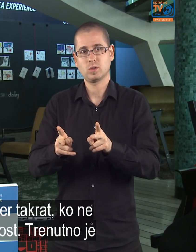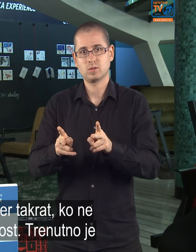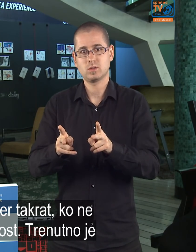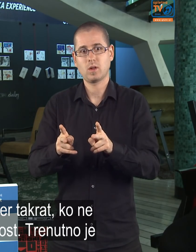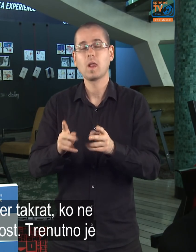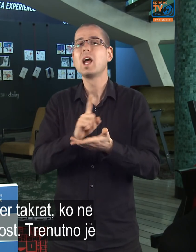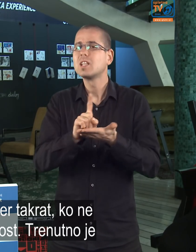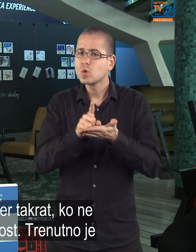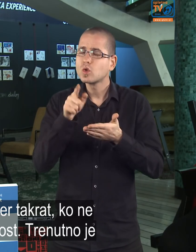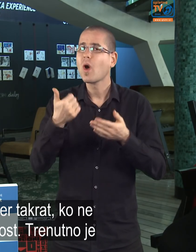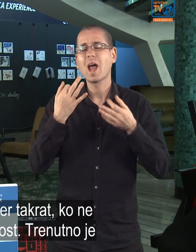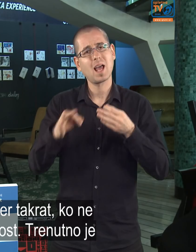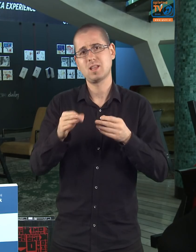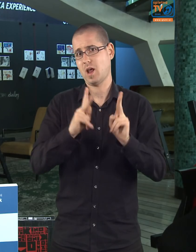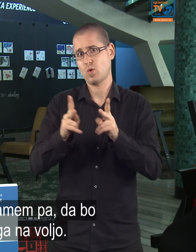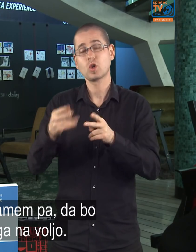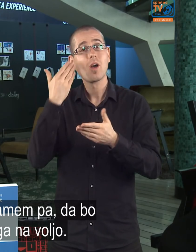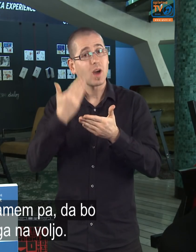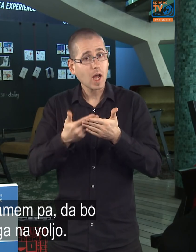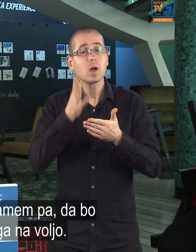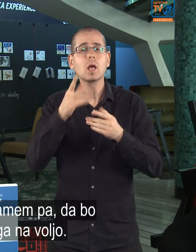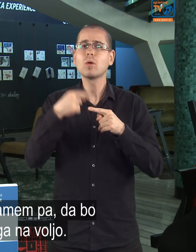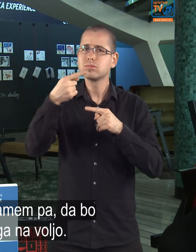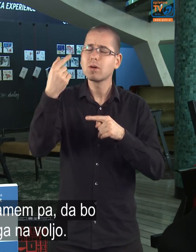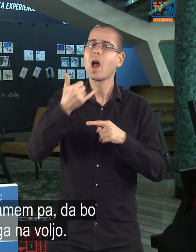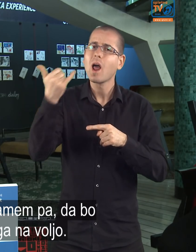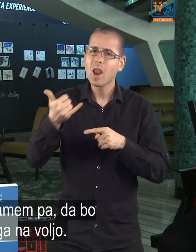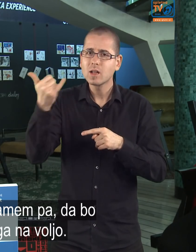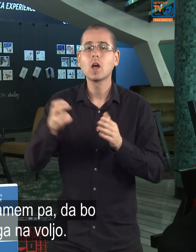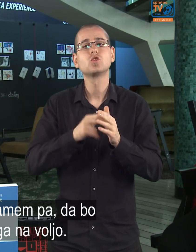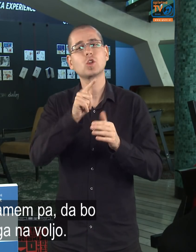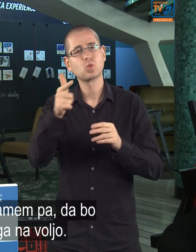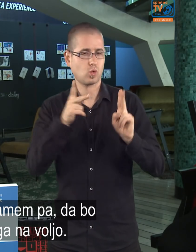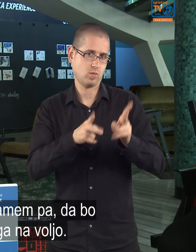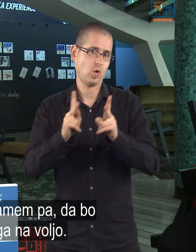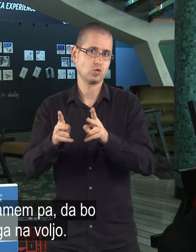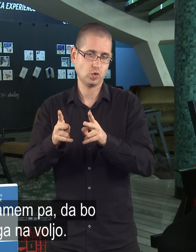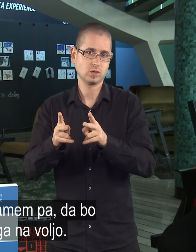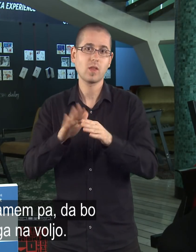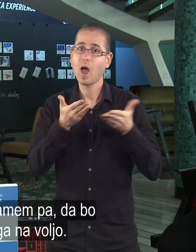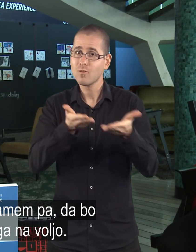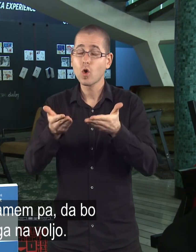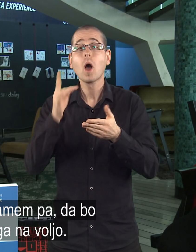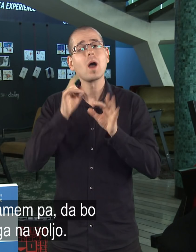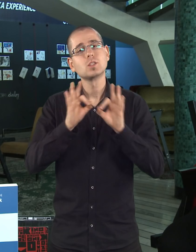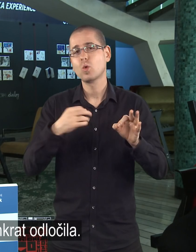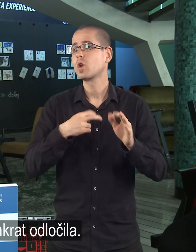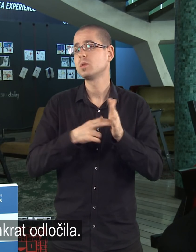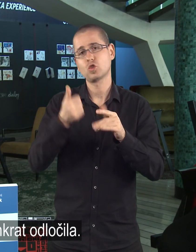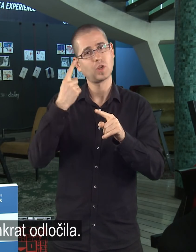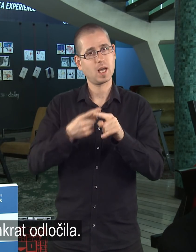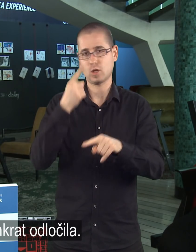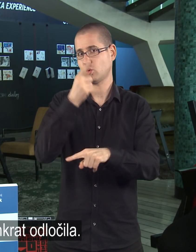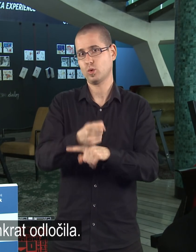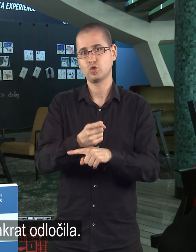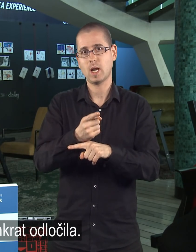možnost. Trenutno je to edina možnost. Verjamem, da bo tekom leta še kaj drugega na voljo. Sigurno bi se še enkrat odločila.